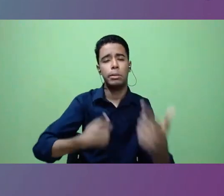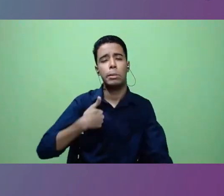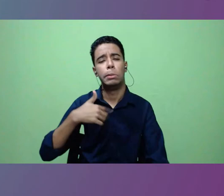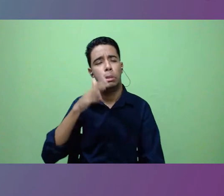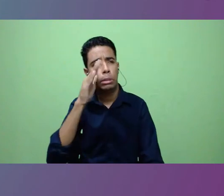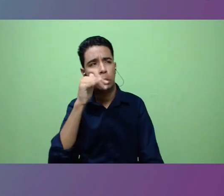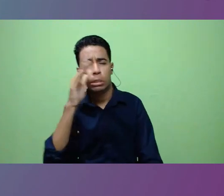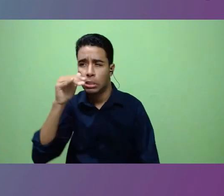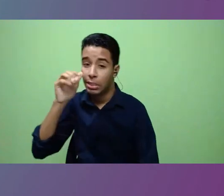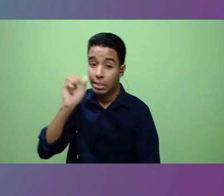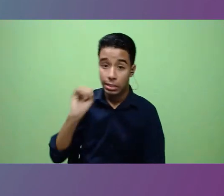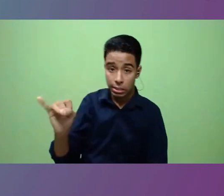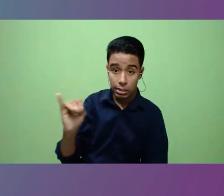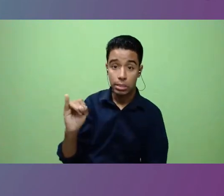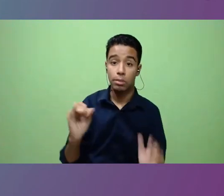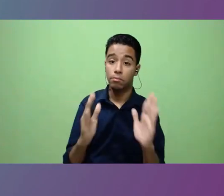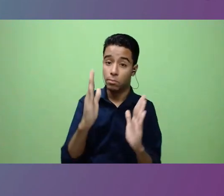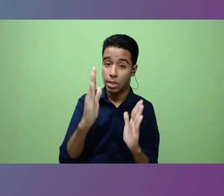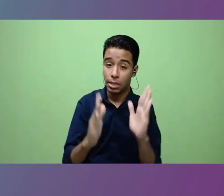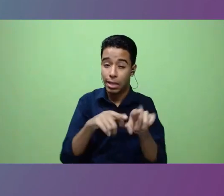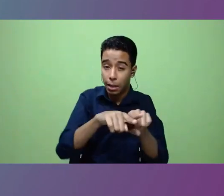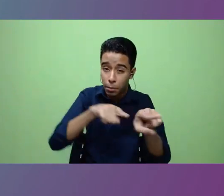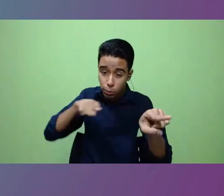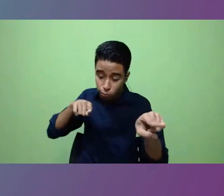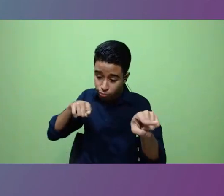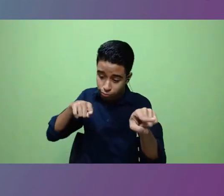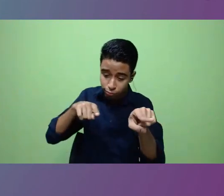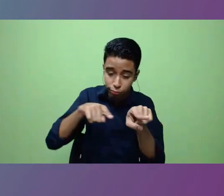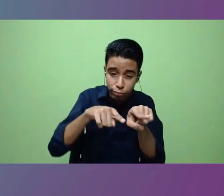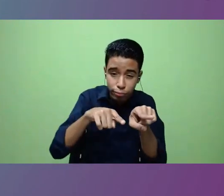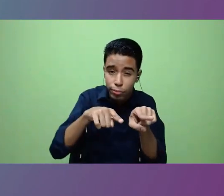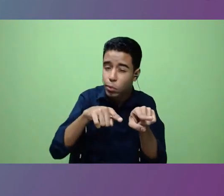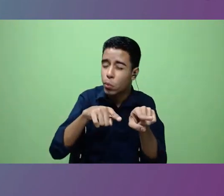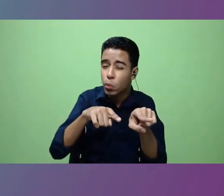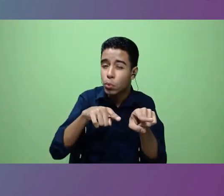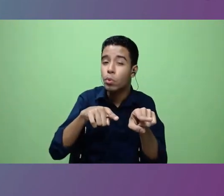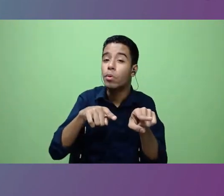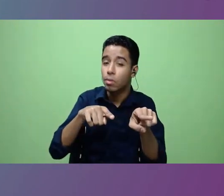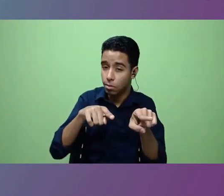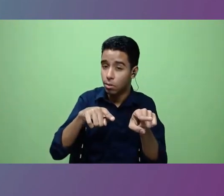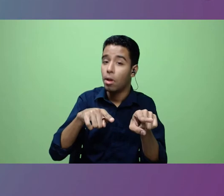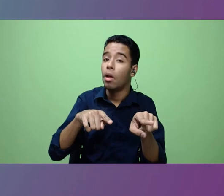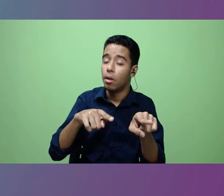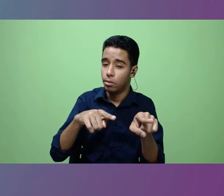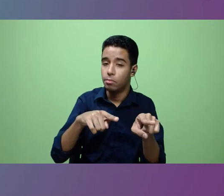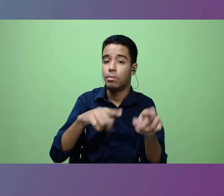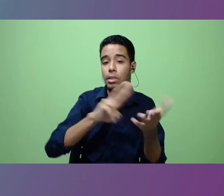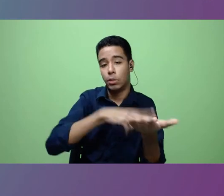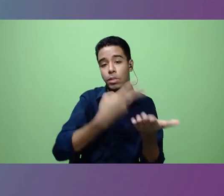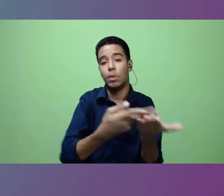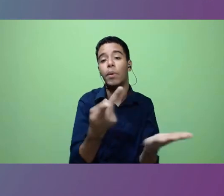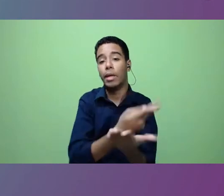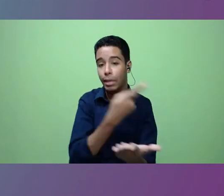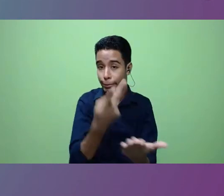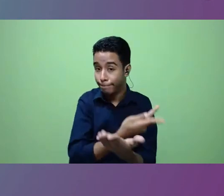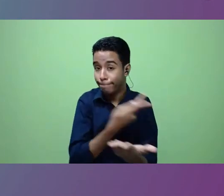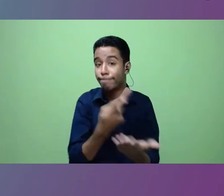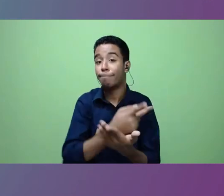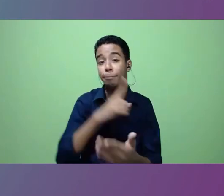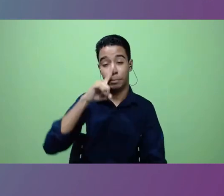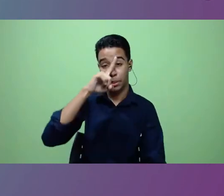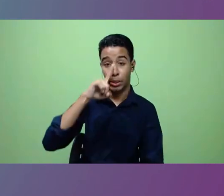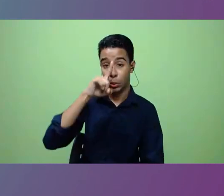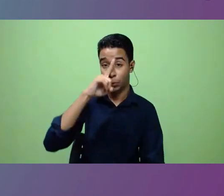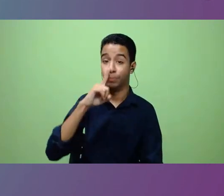muito curto, eu posso cometer um erro de tradução. Por quê? Nossas línguas de trabalho são diferentes. Principalmente